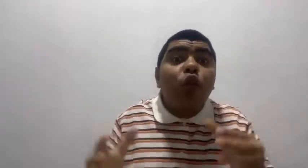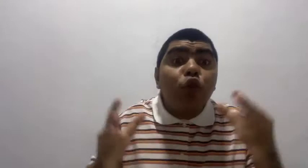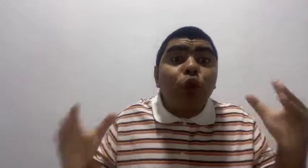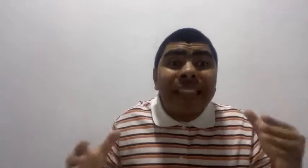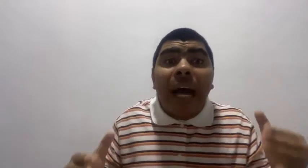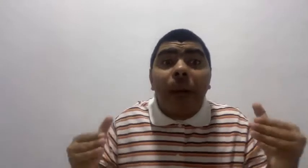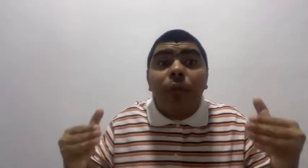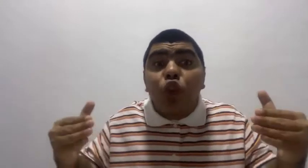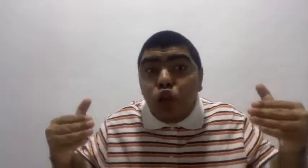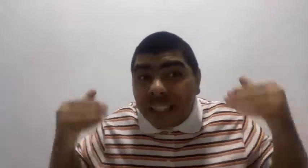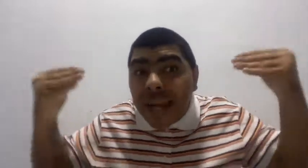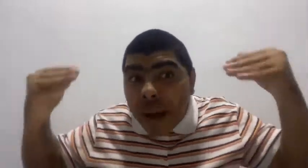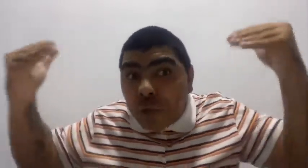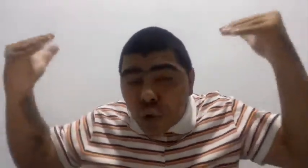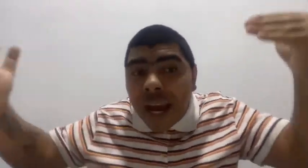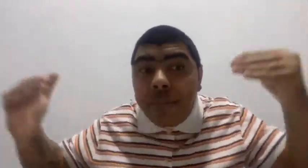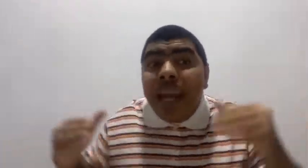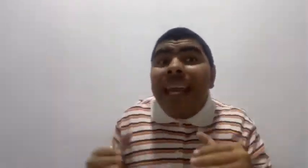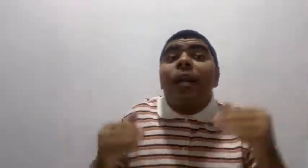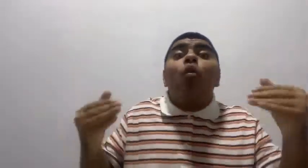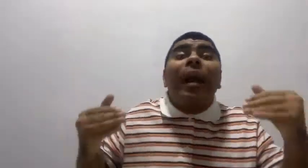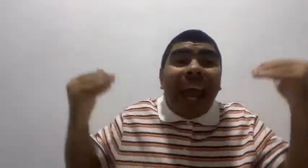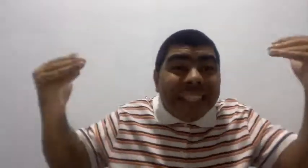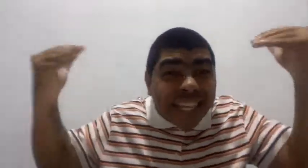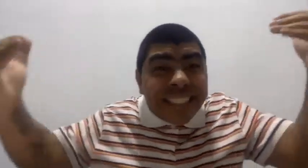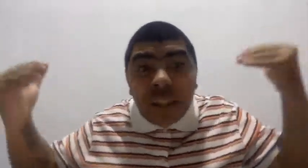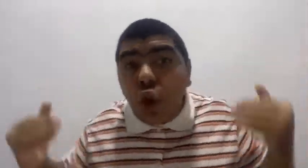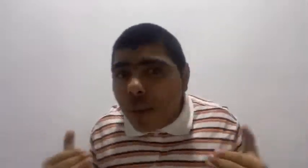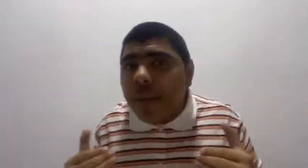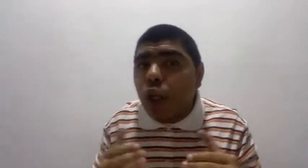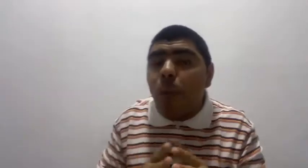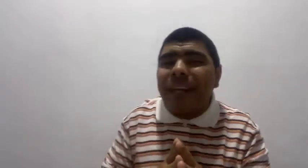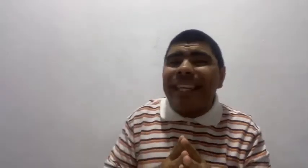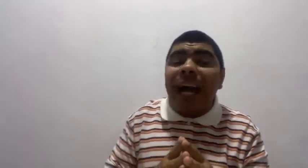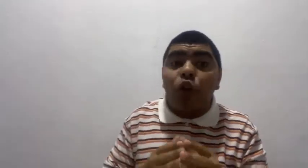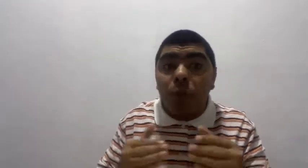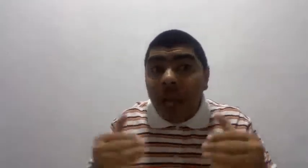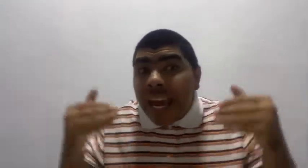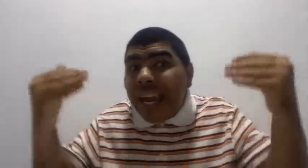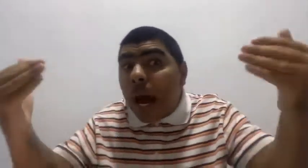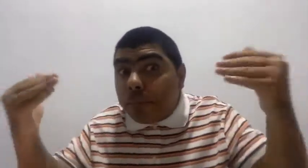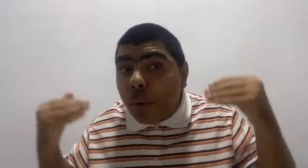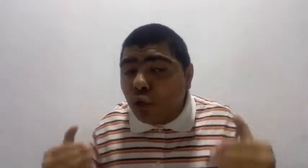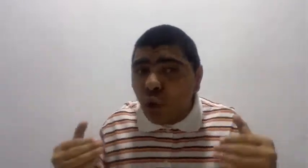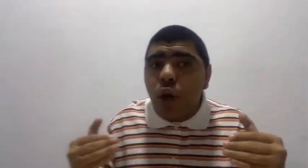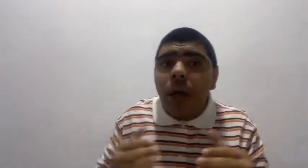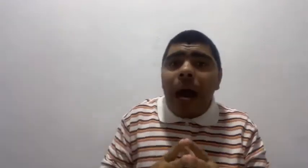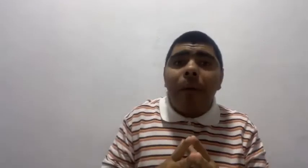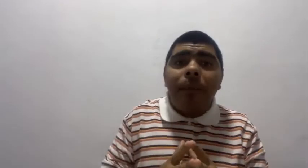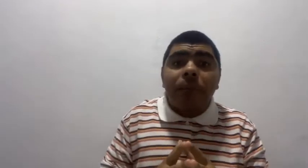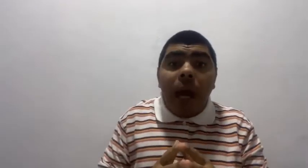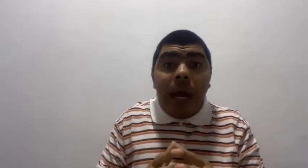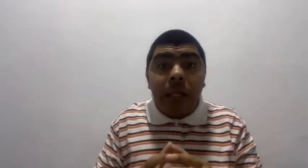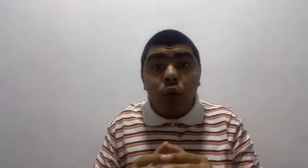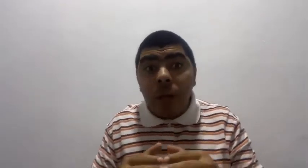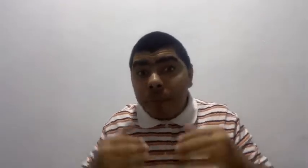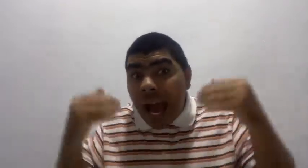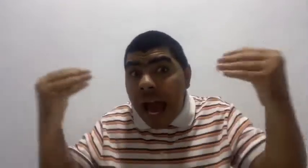fruto está hablando de madurez. ¿Y cuál es ese texto bíblico, predicador? El apóstol, amén, aleluya,